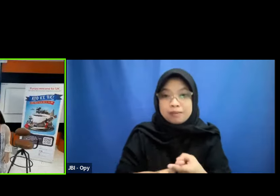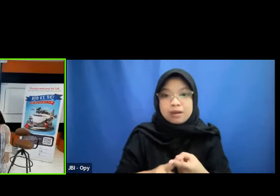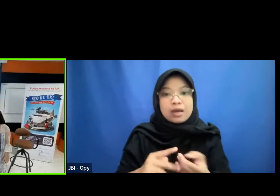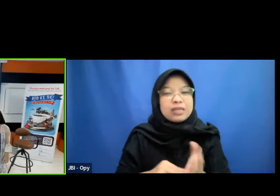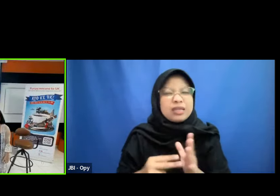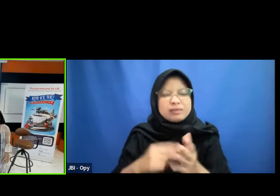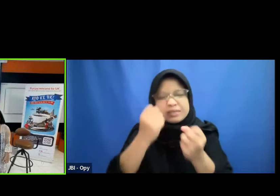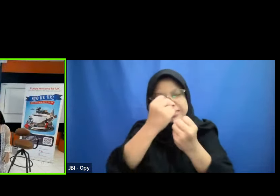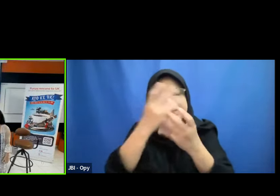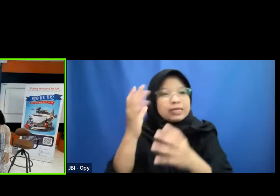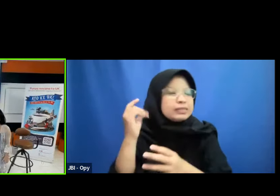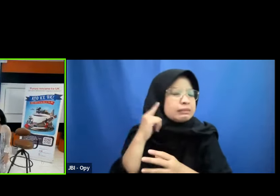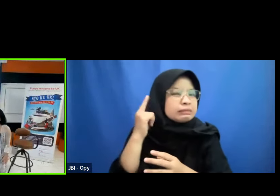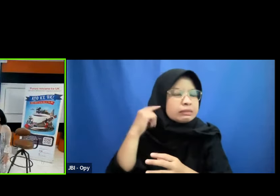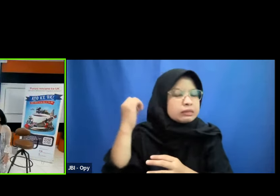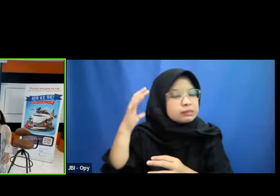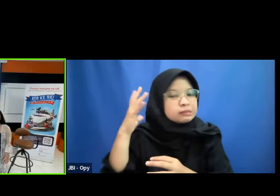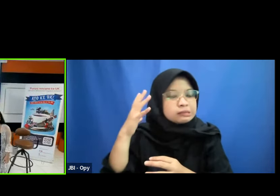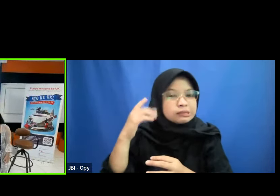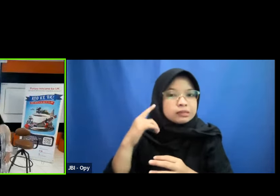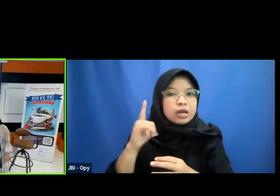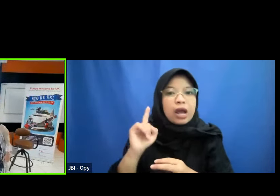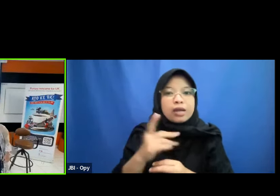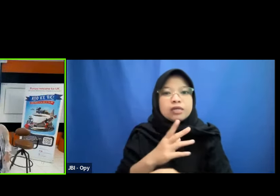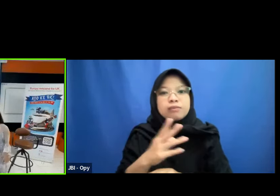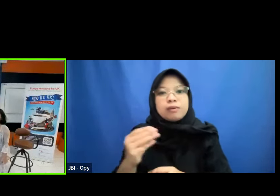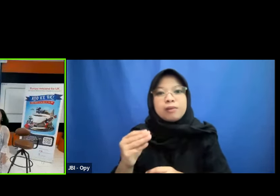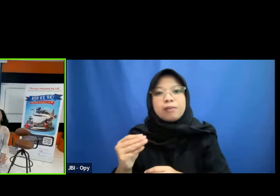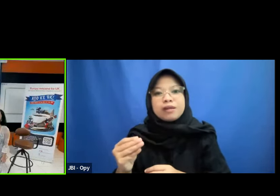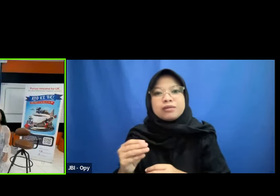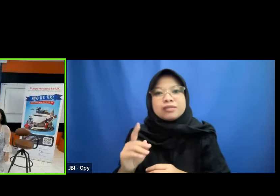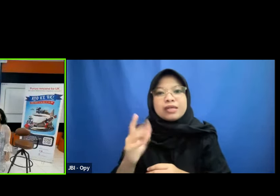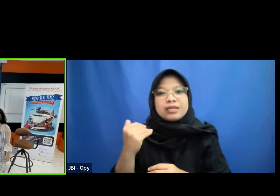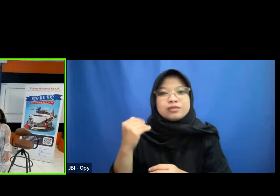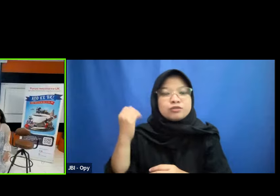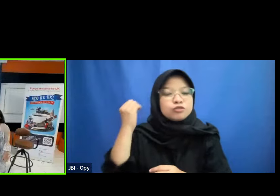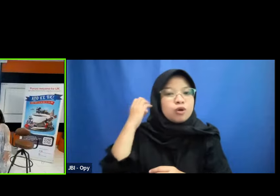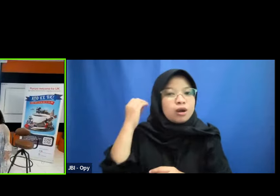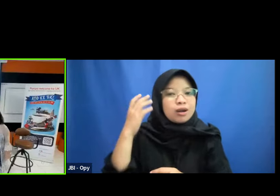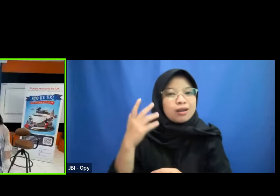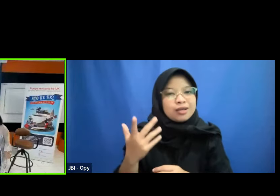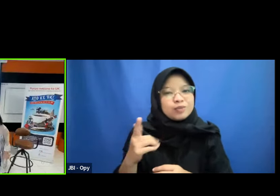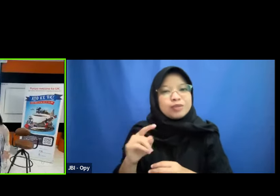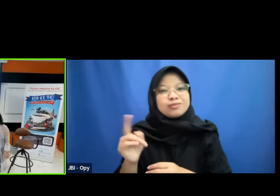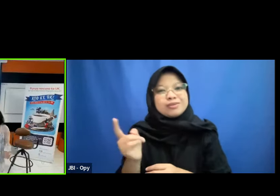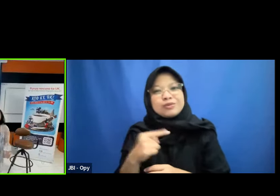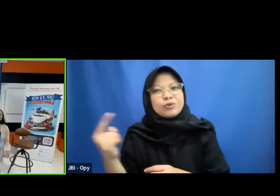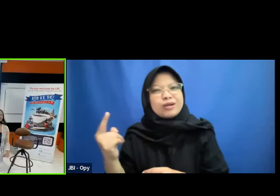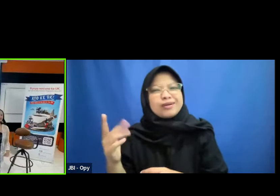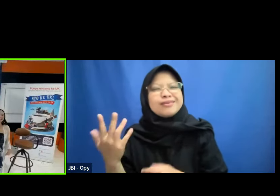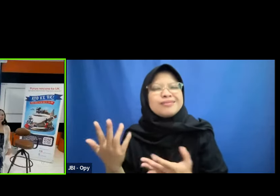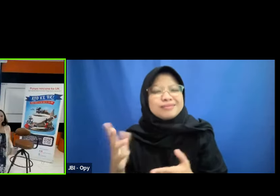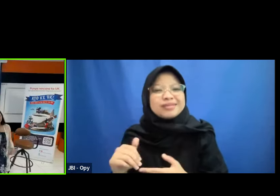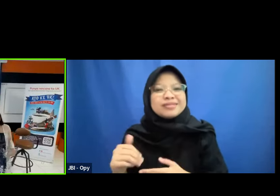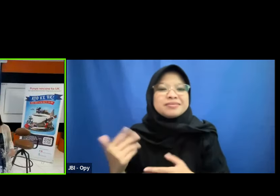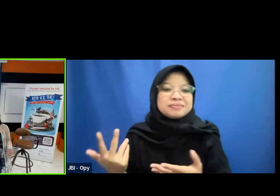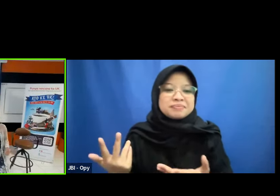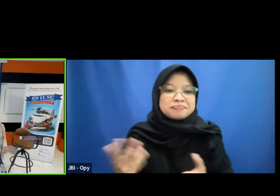kurang jelas terdengar mohon maaf e ada banyak jokjok lucu juga senya t juga agak Miss gu jadinya